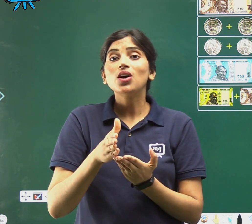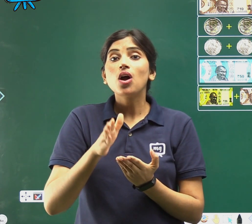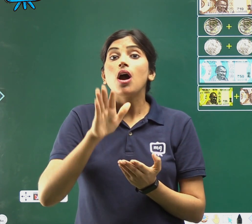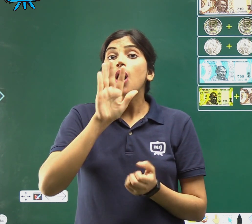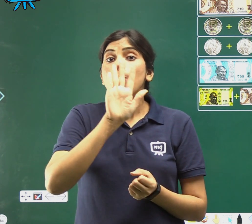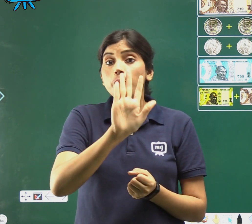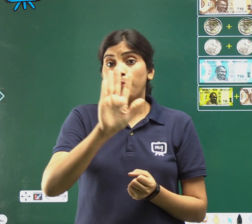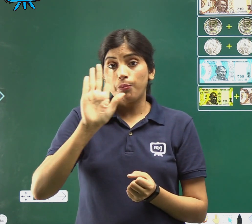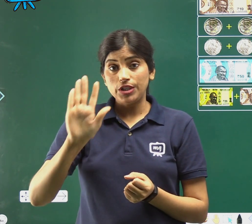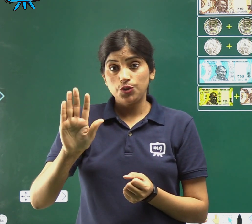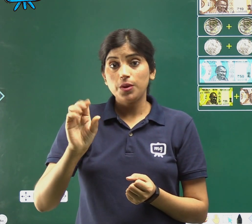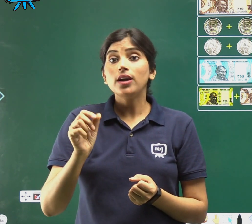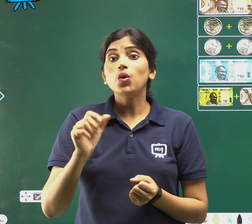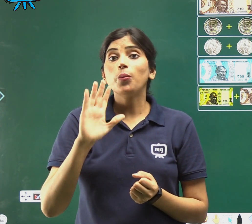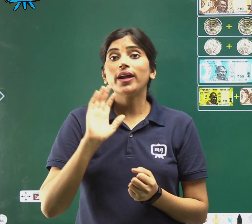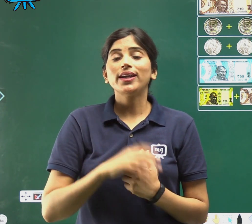55 रुपए।